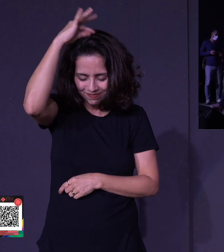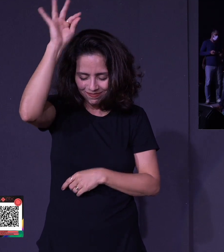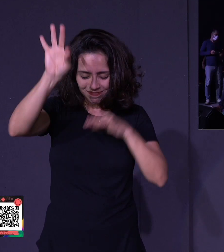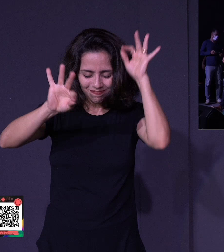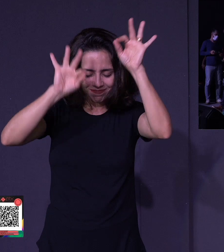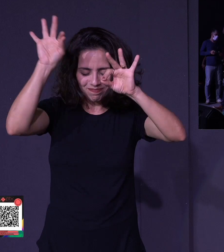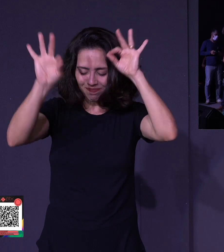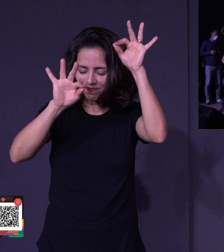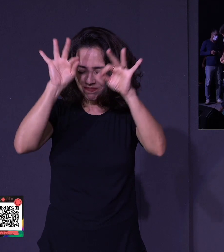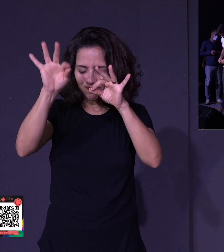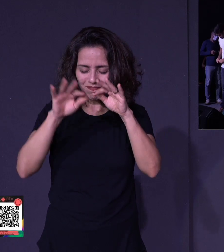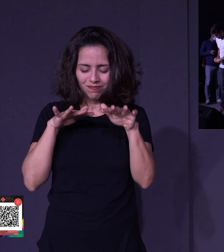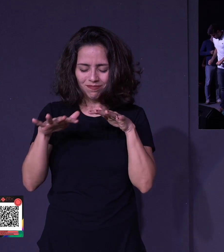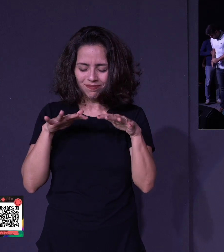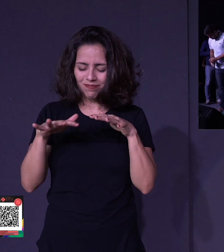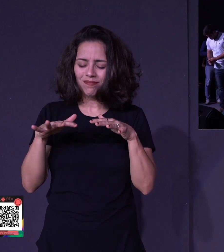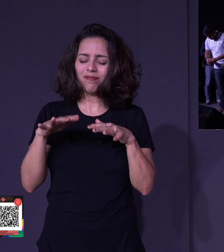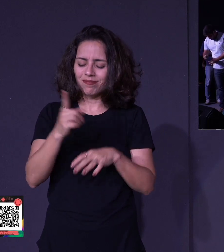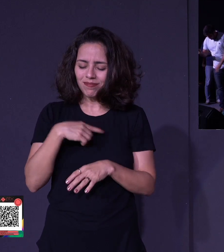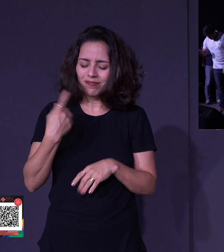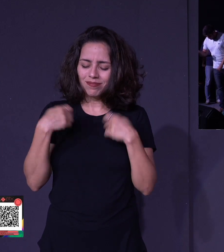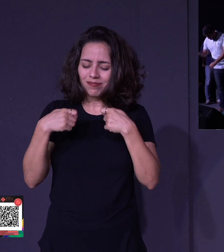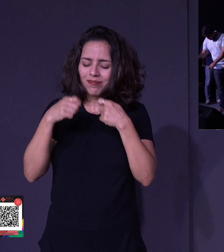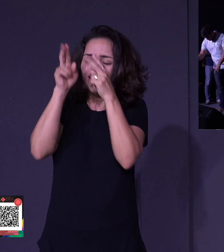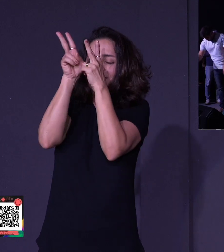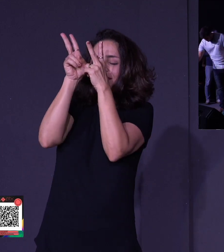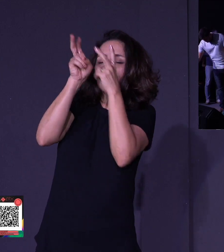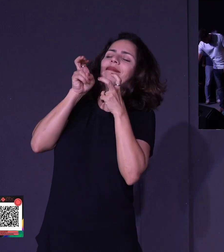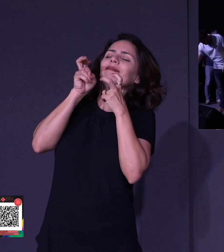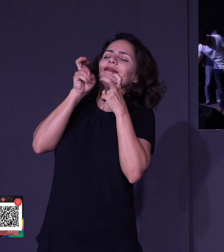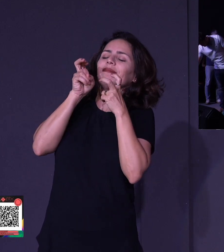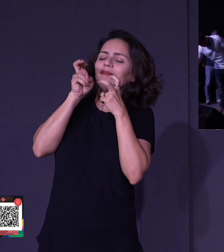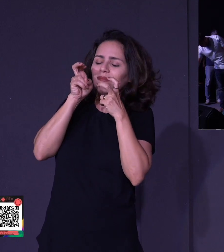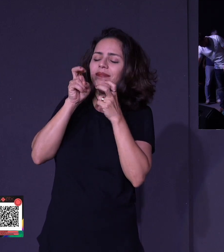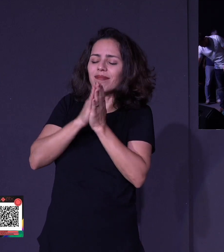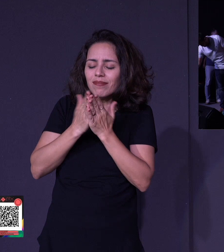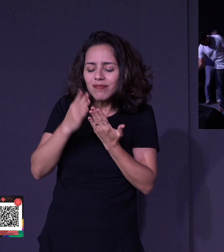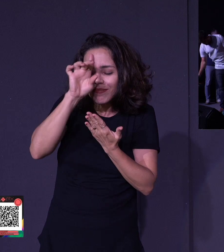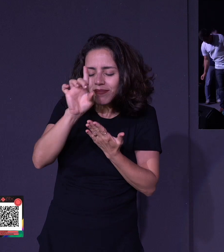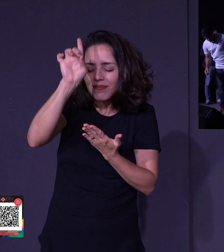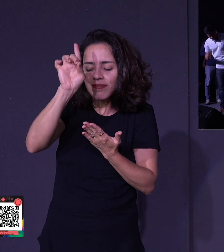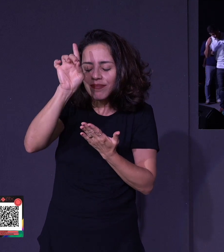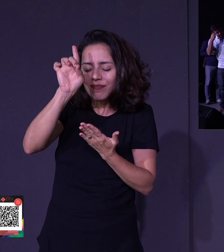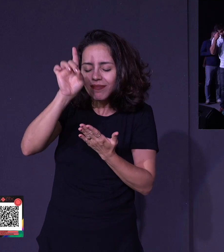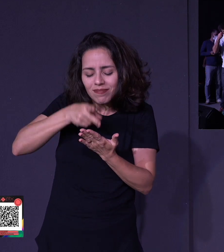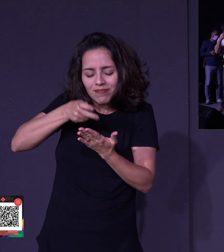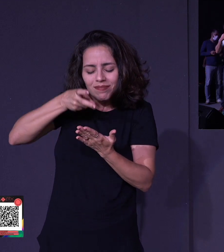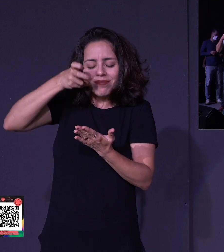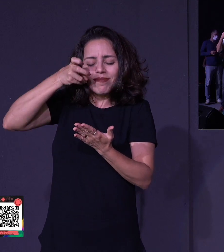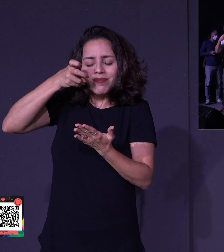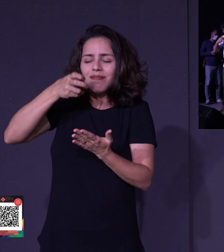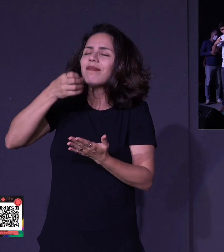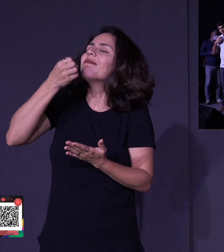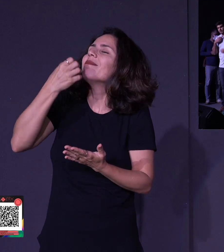mover, e nós precisamos continuar ouvindo a Tua voz. Nos alimenta pela Tua palavra, por